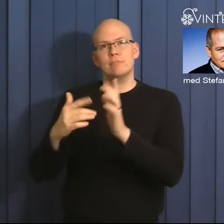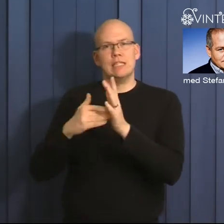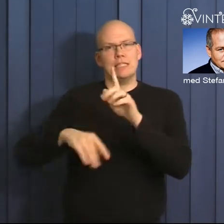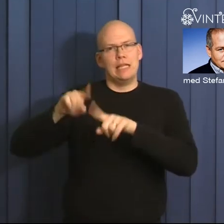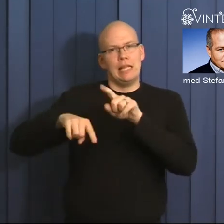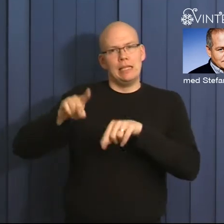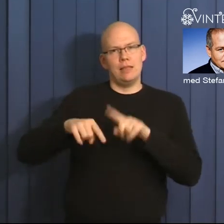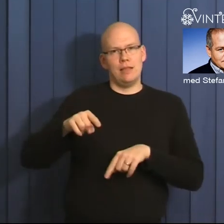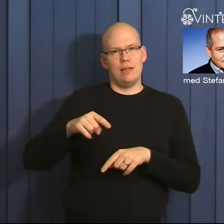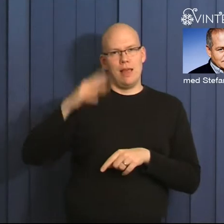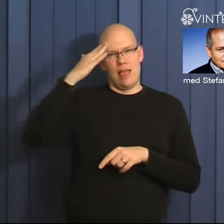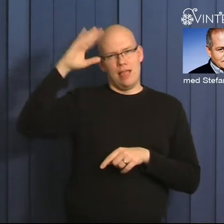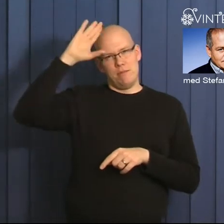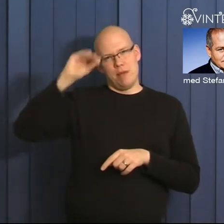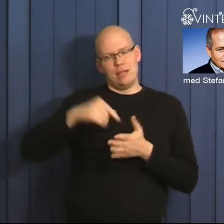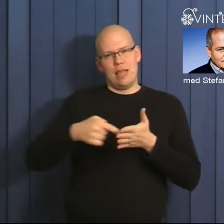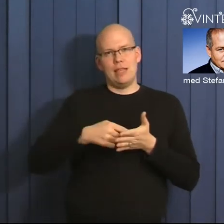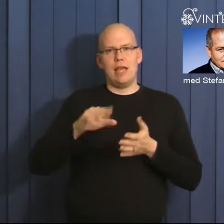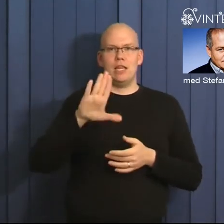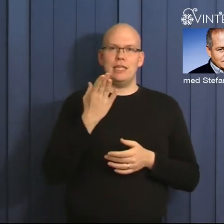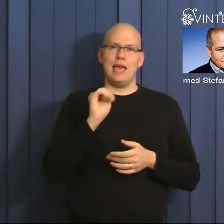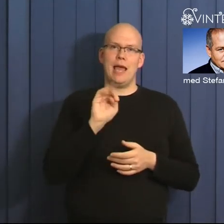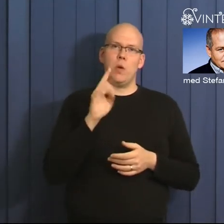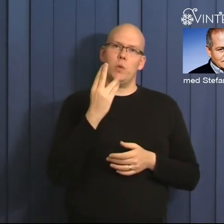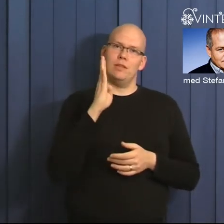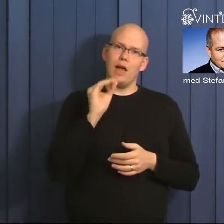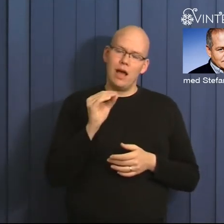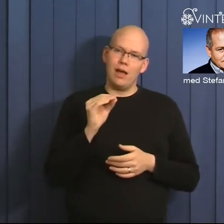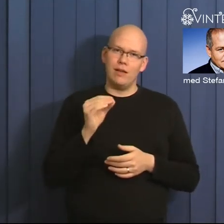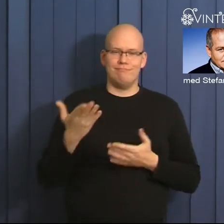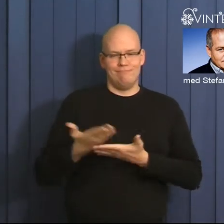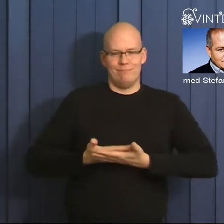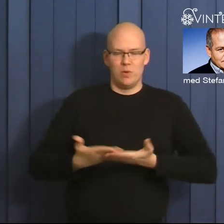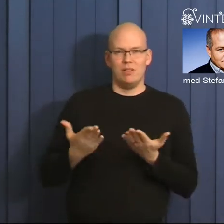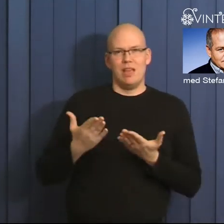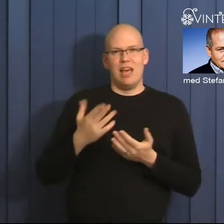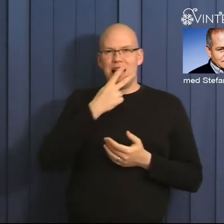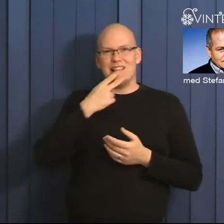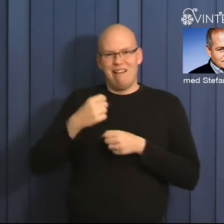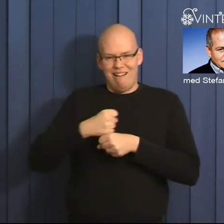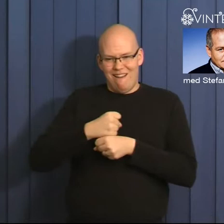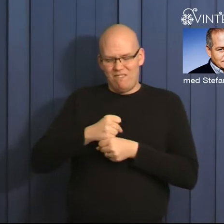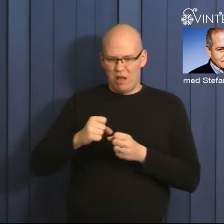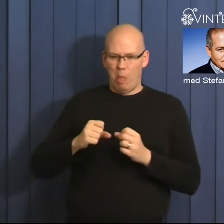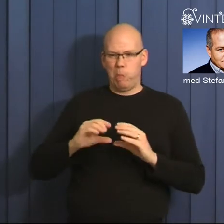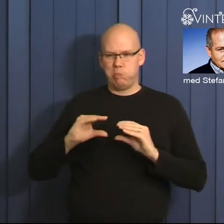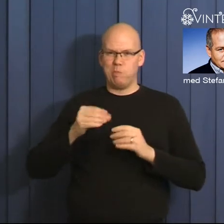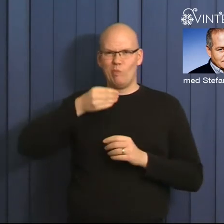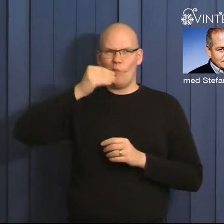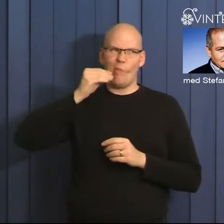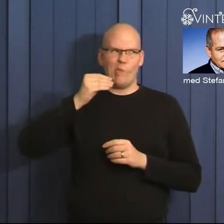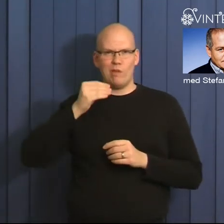Oda han bjöd oss på blaskig israelisk kaffe med kondenserad mjölk och mängder med socker och vi